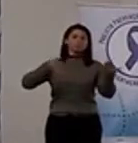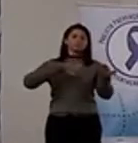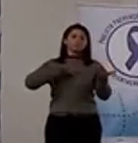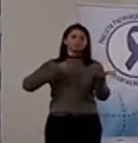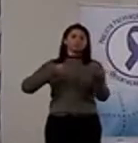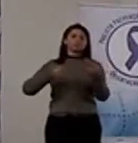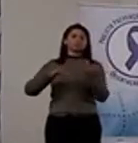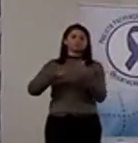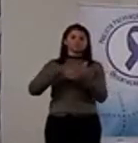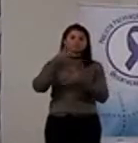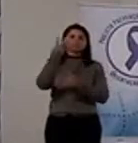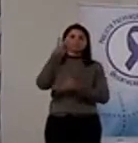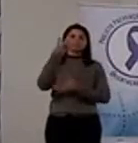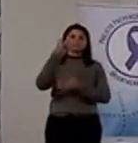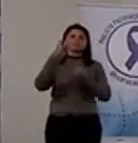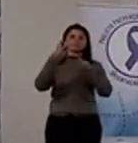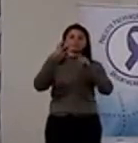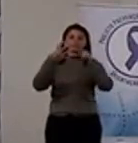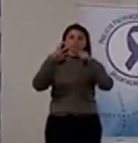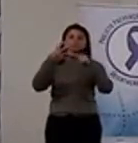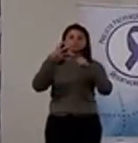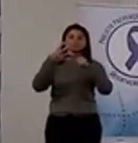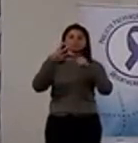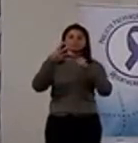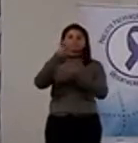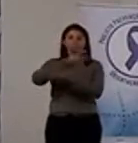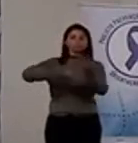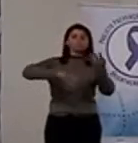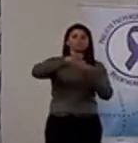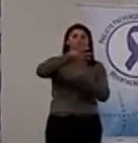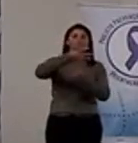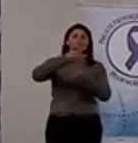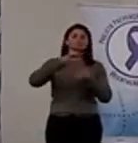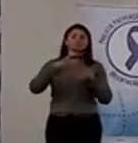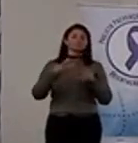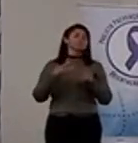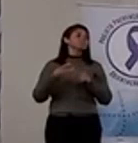filhos, 2 filhos herdaram a mutação que ele tem.